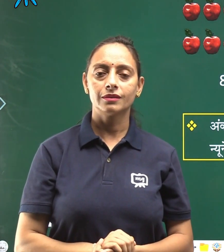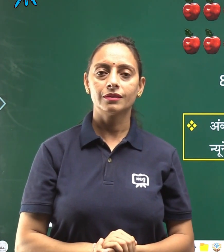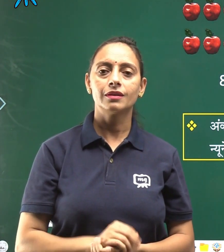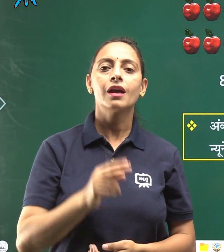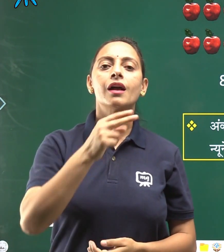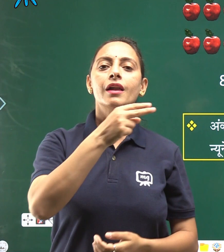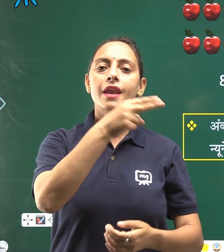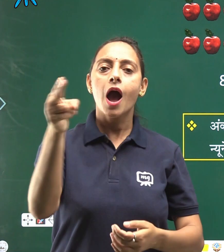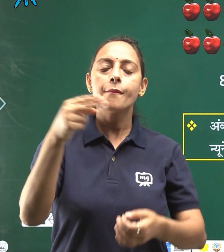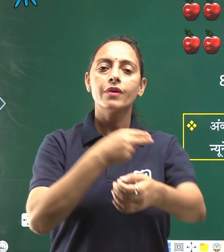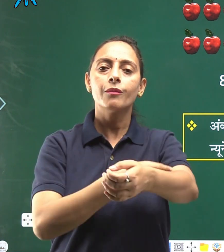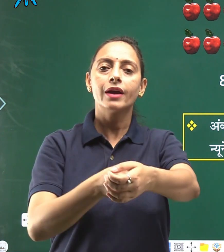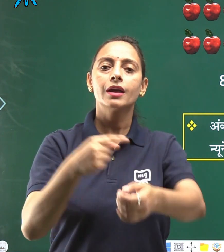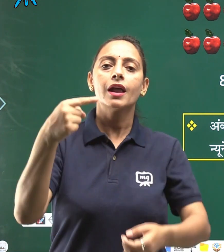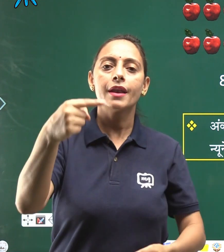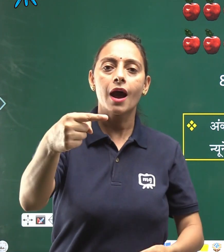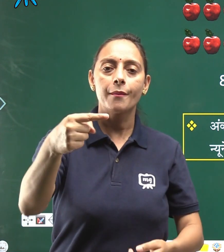एक न्यूनेन।